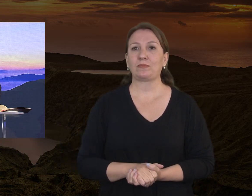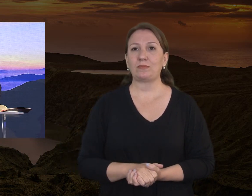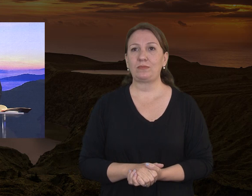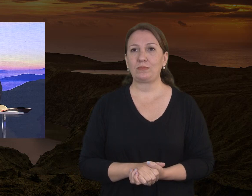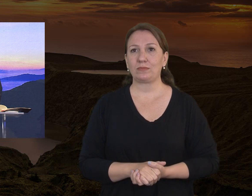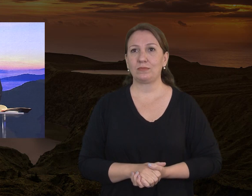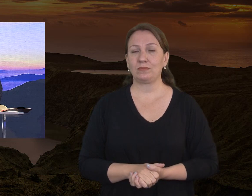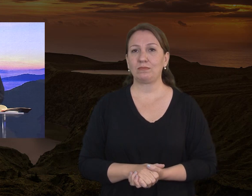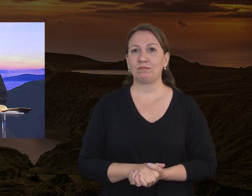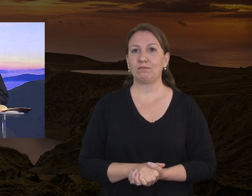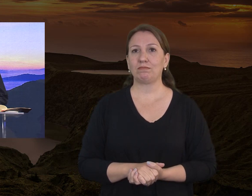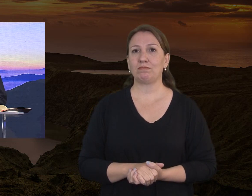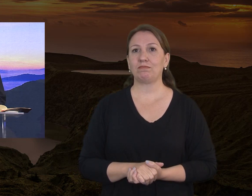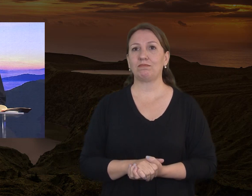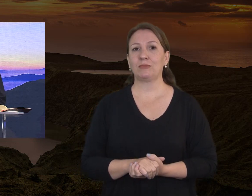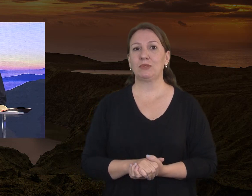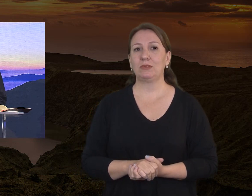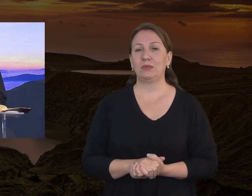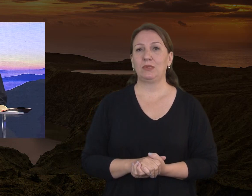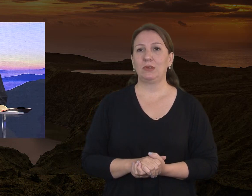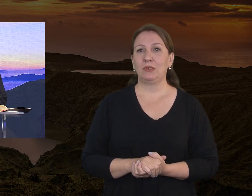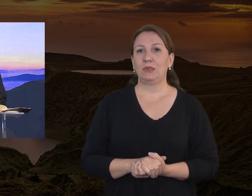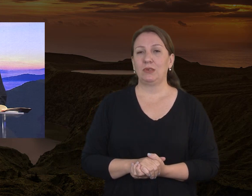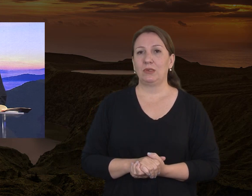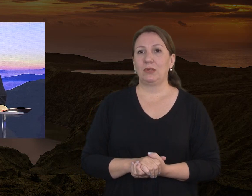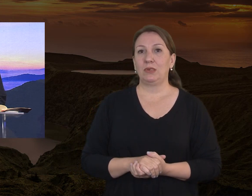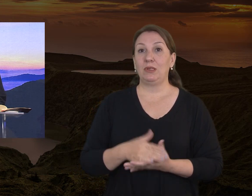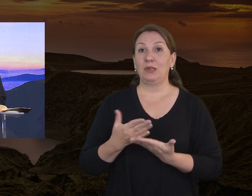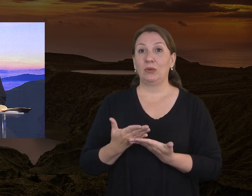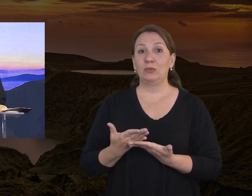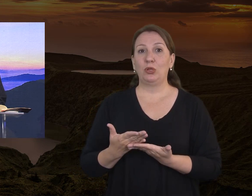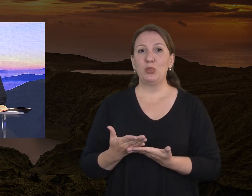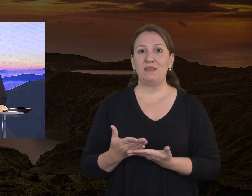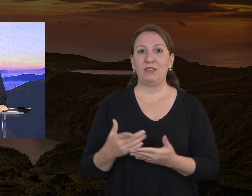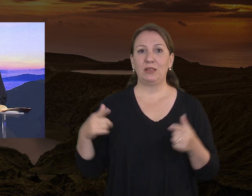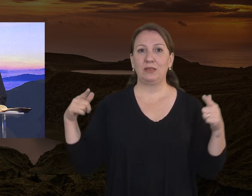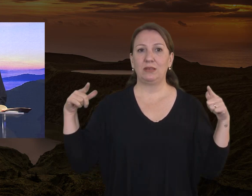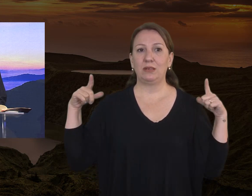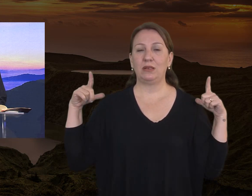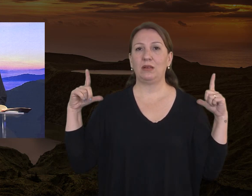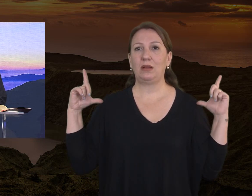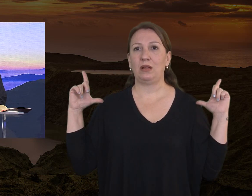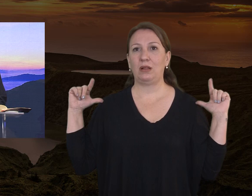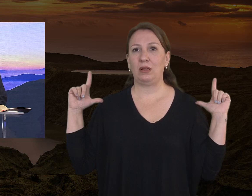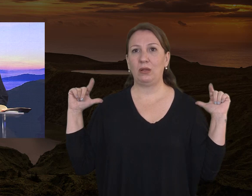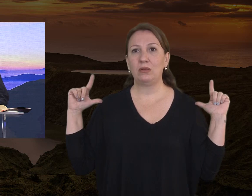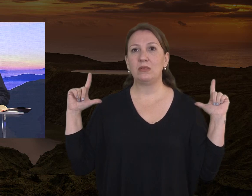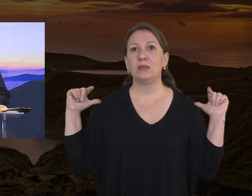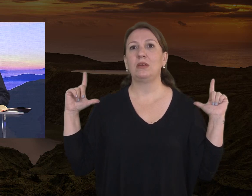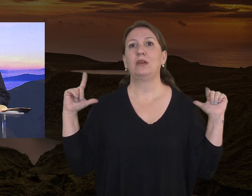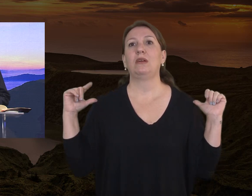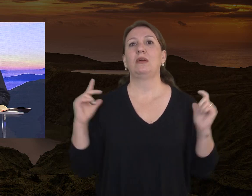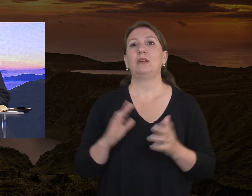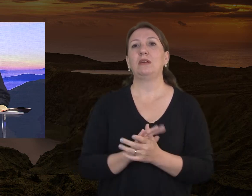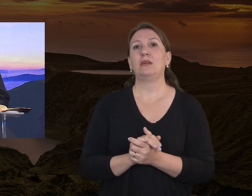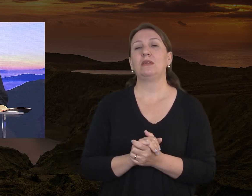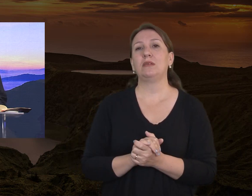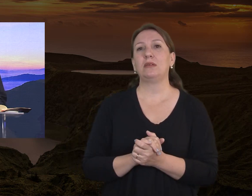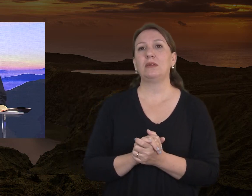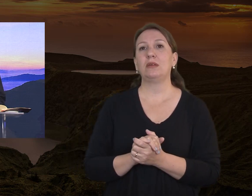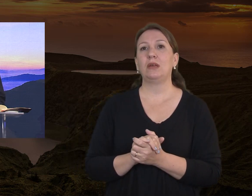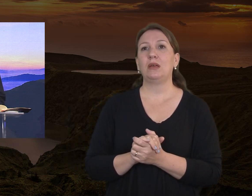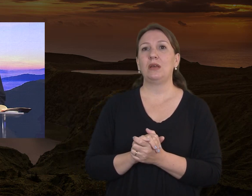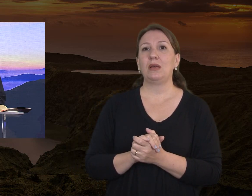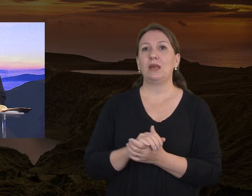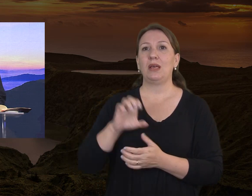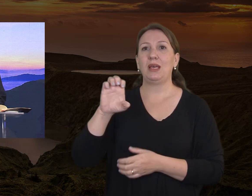o arcanjo Lúcifer segundo a profecia de Ezequiel